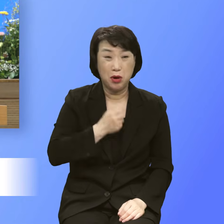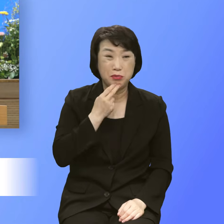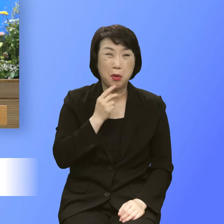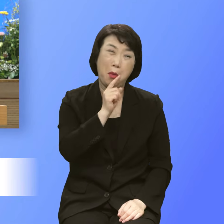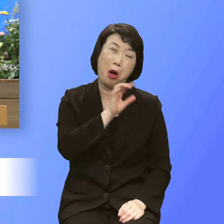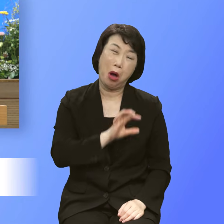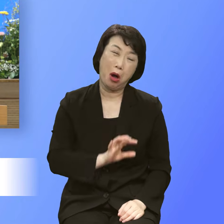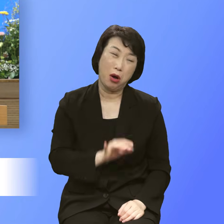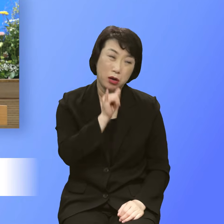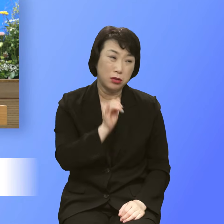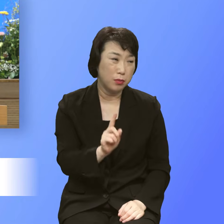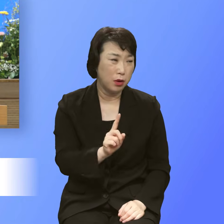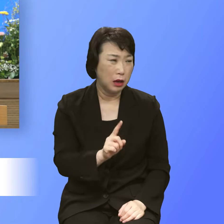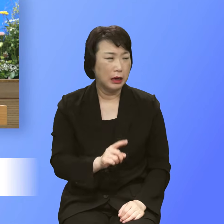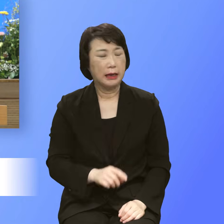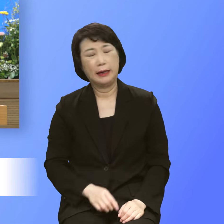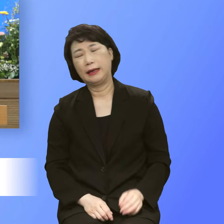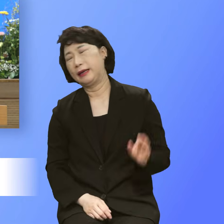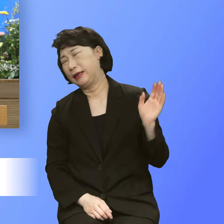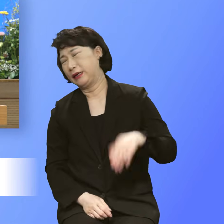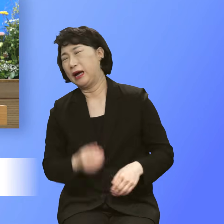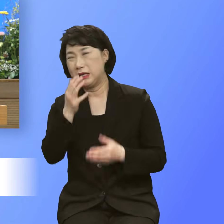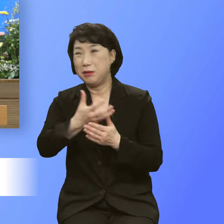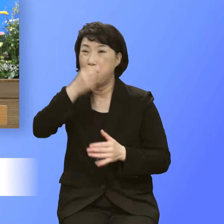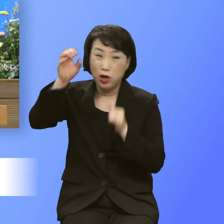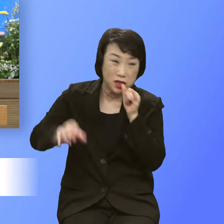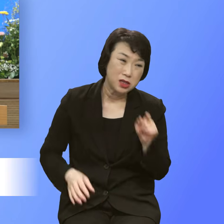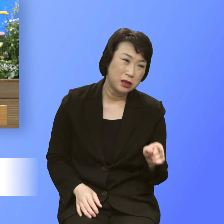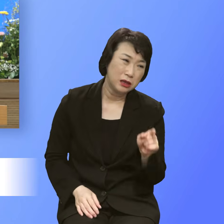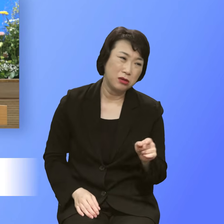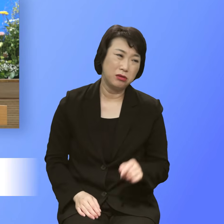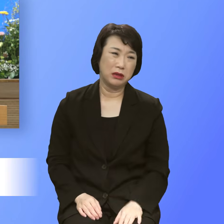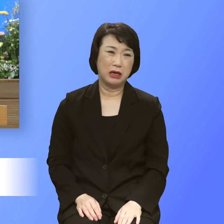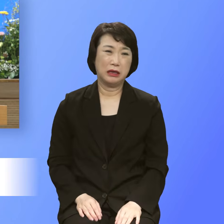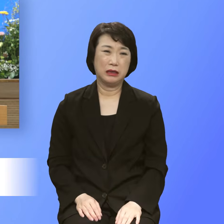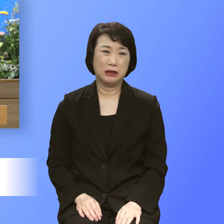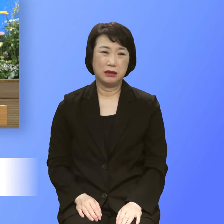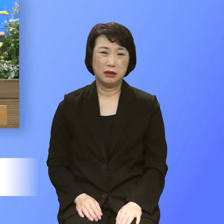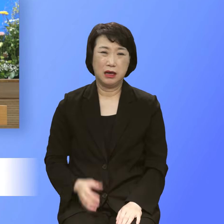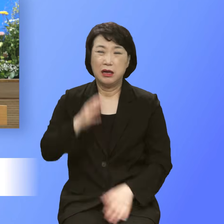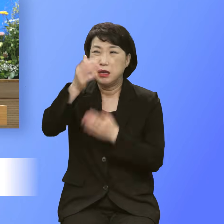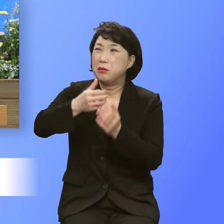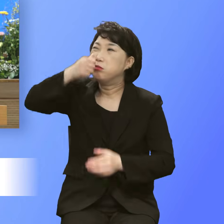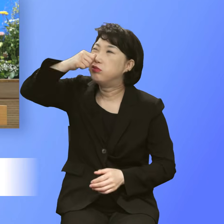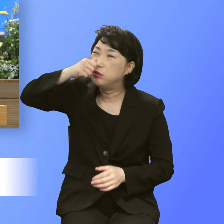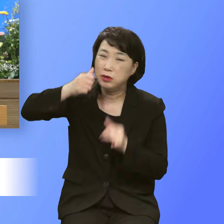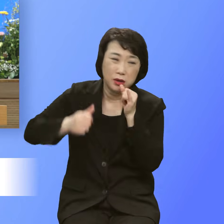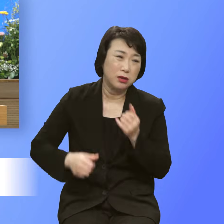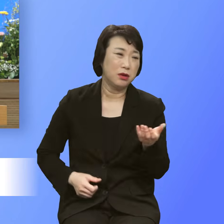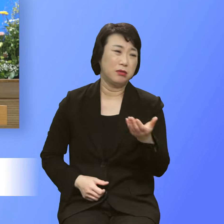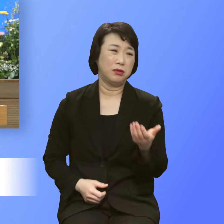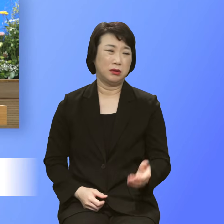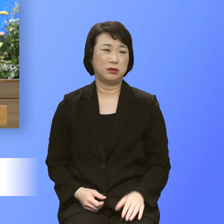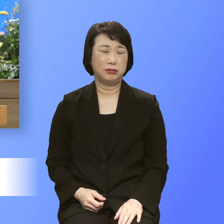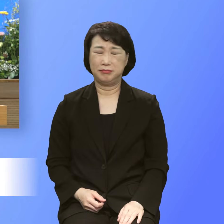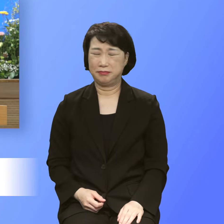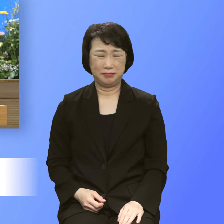중얼거려. 그럼 아직도 하나님을 멸시하고 있는 거지. 무시하고 있는 거지.